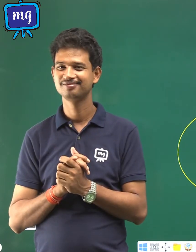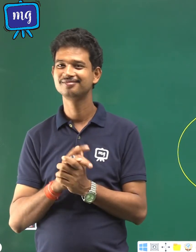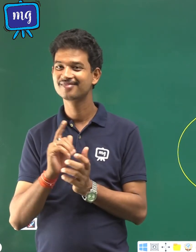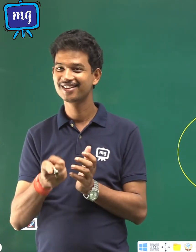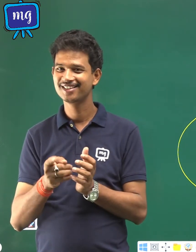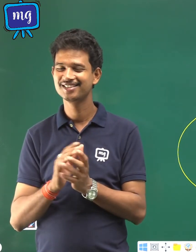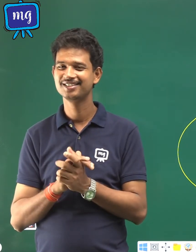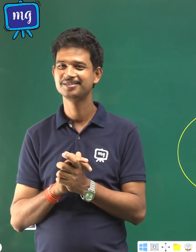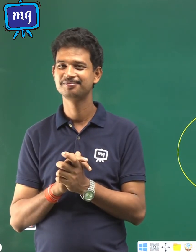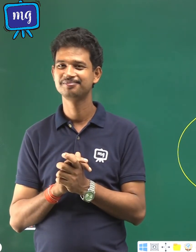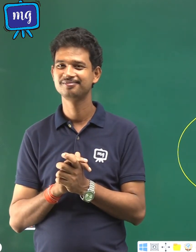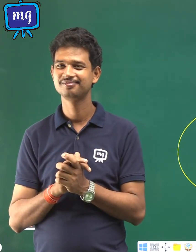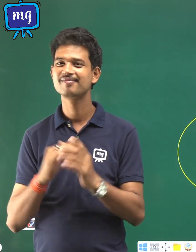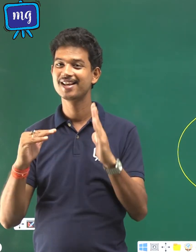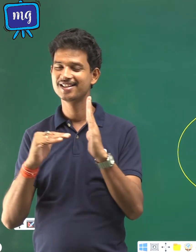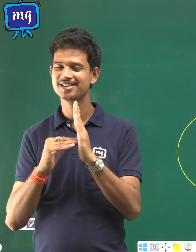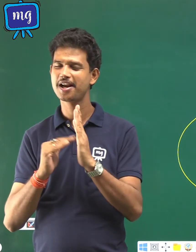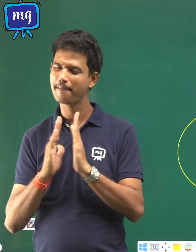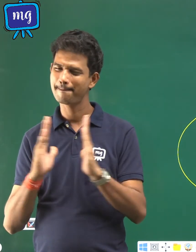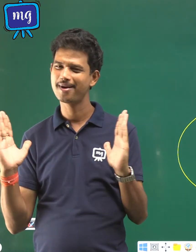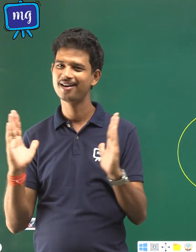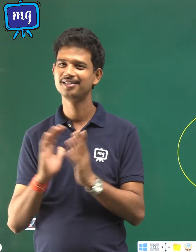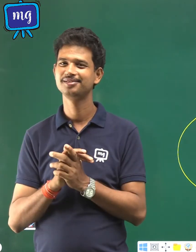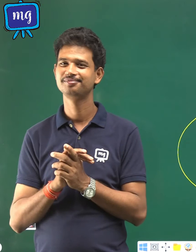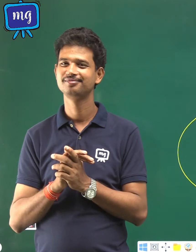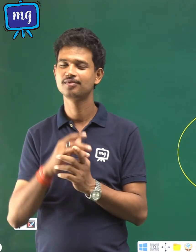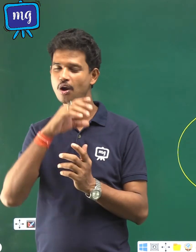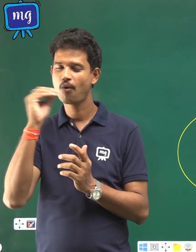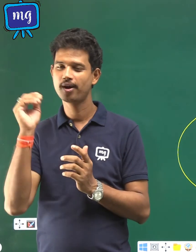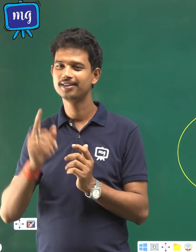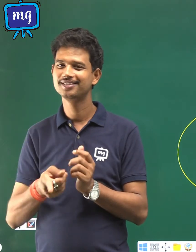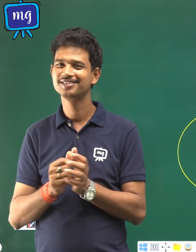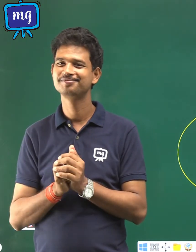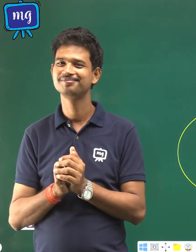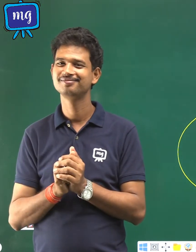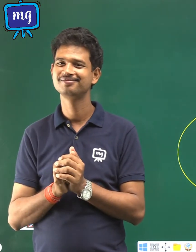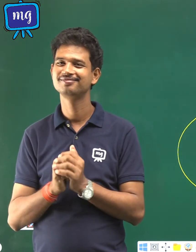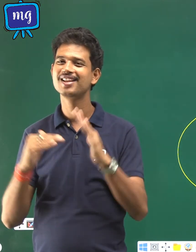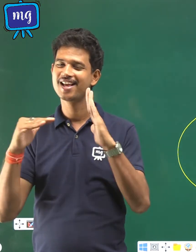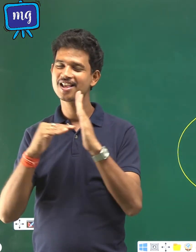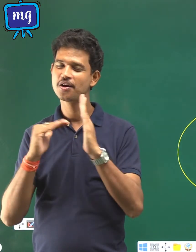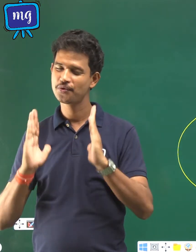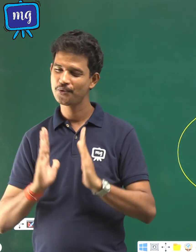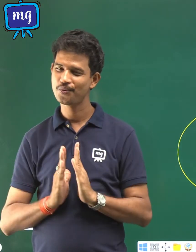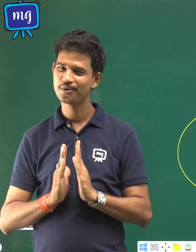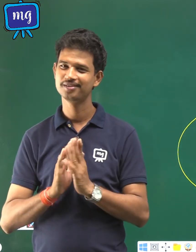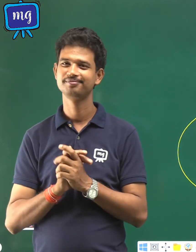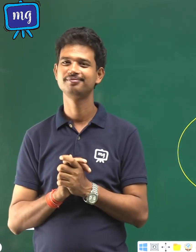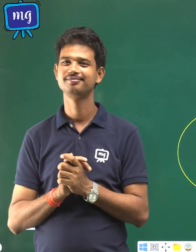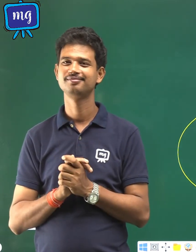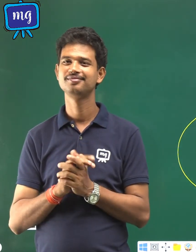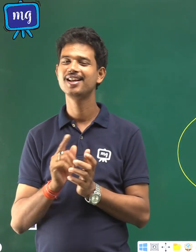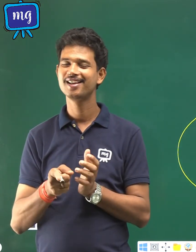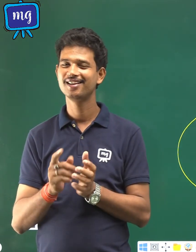this is capital Z and this is small z।